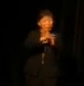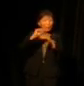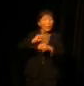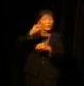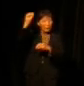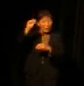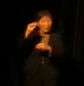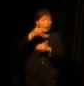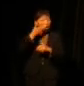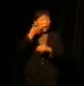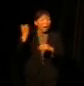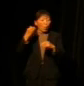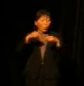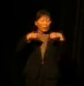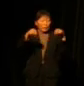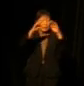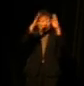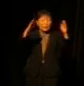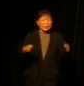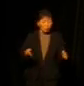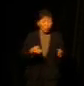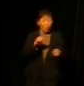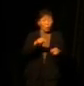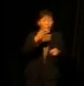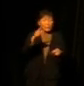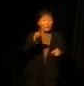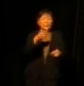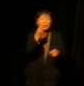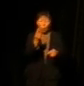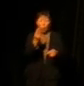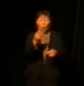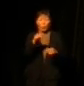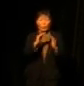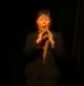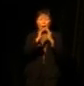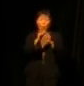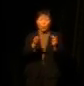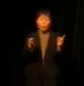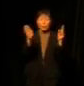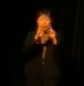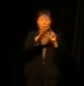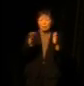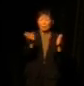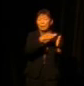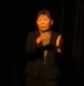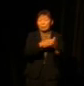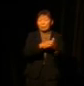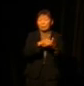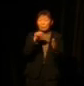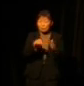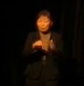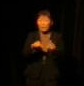はね、ホームセンターとかなんかではすぐなくなりました。それで関西とか九州とかね、遠くにある親戚